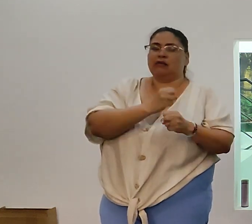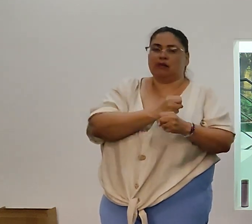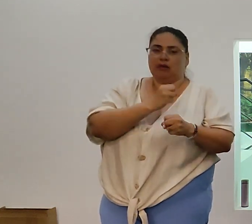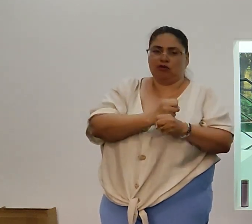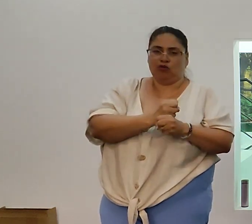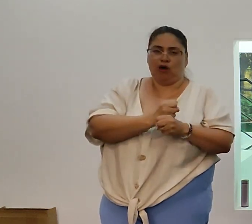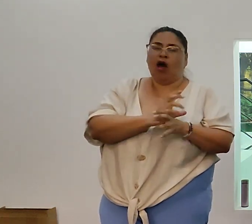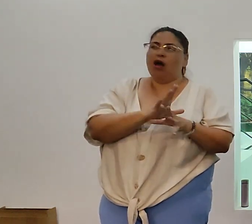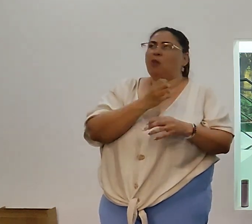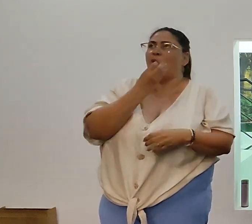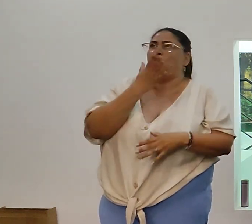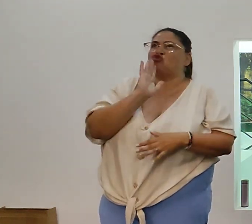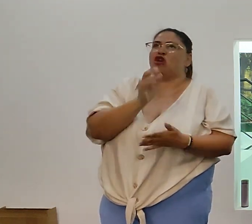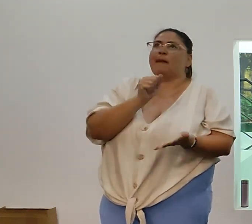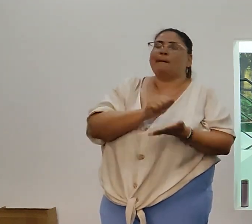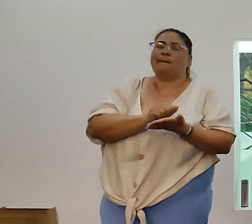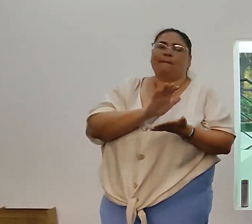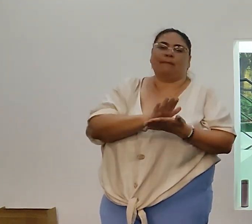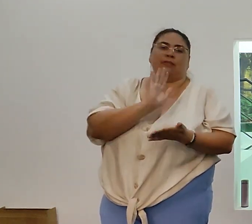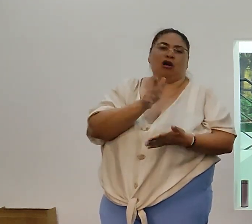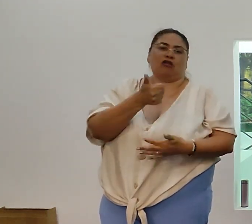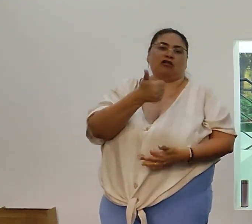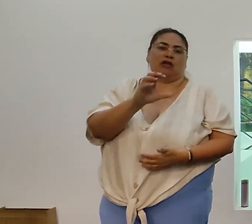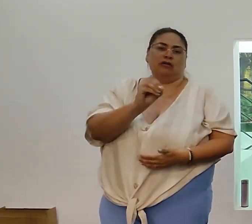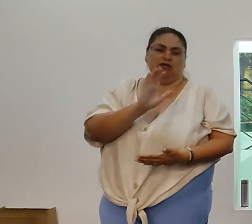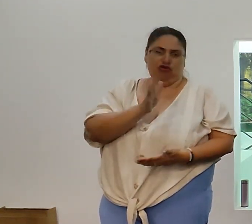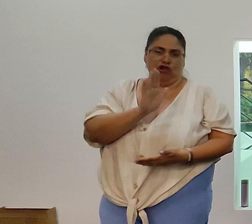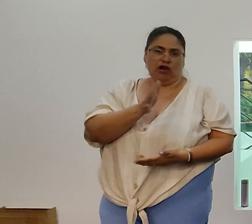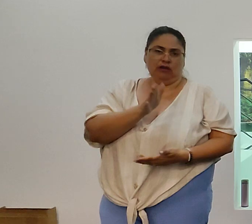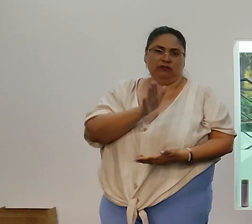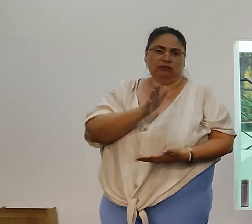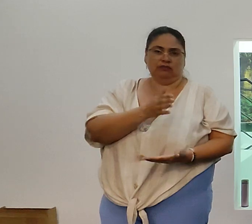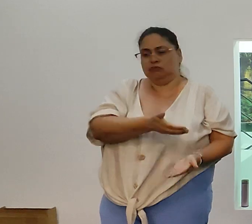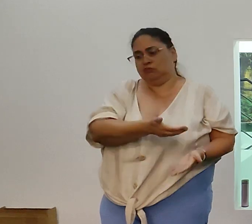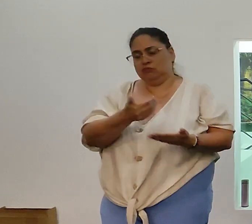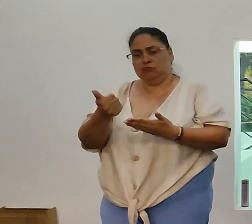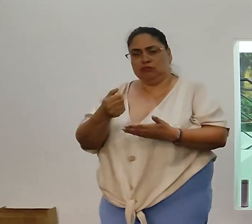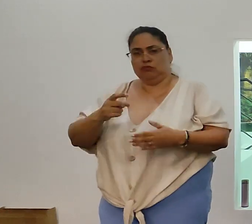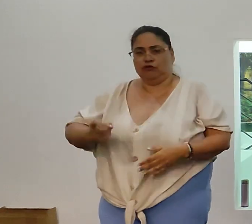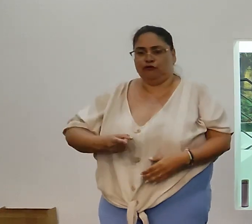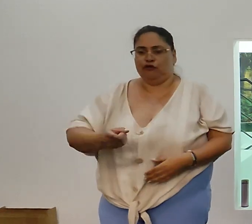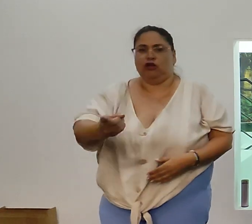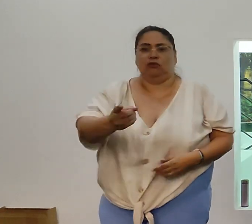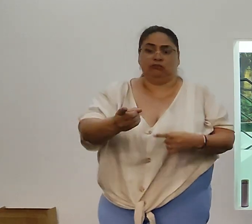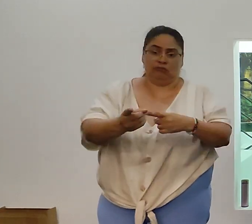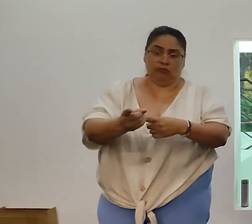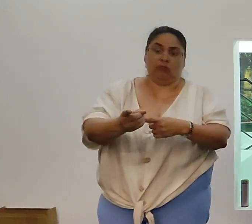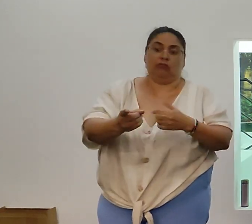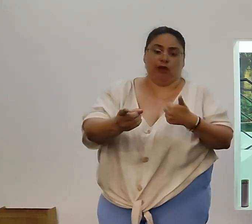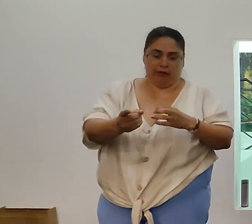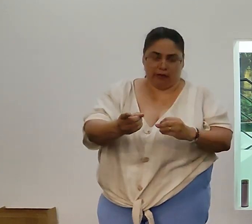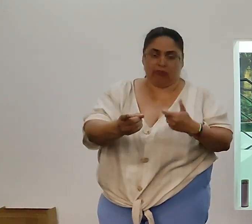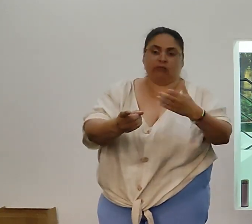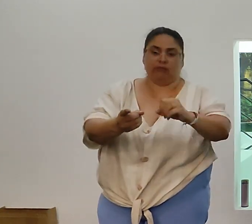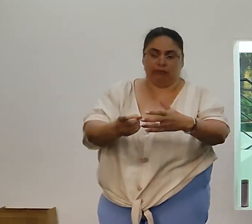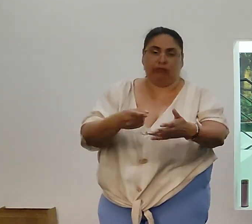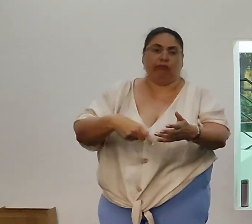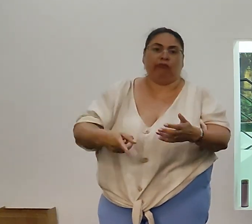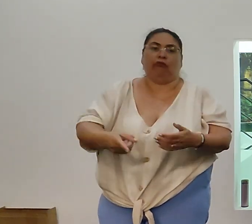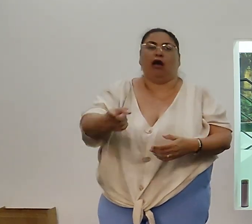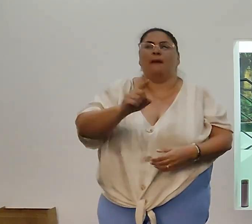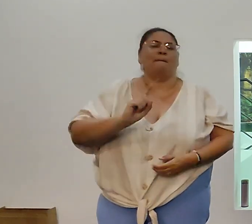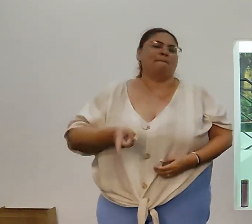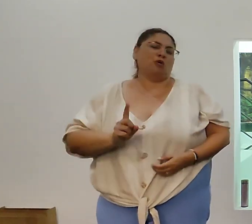pena diminuiu? 10 anos você tira do infinito, sobra quanto? Mas ele ficou lá